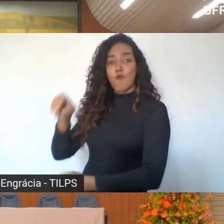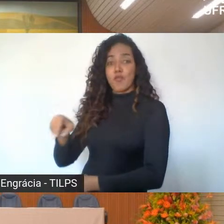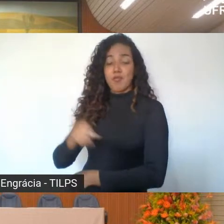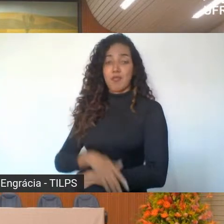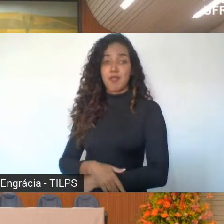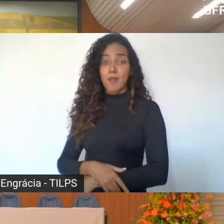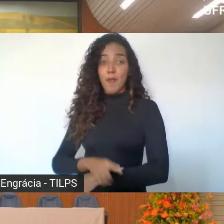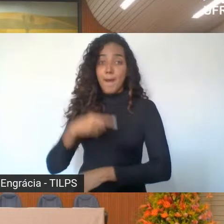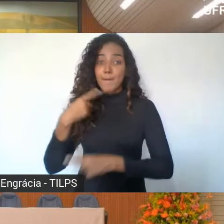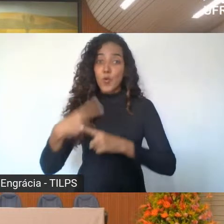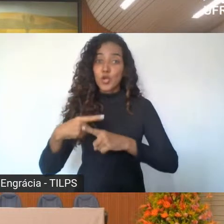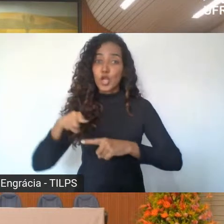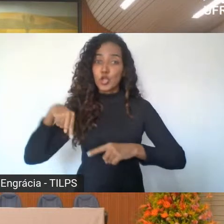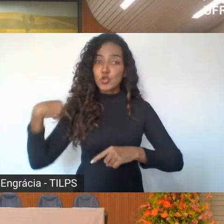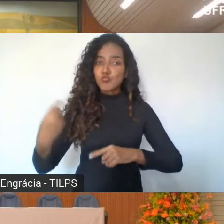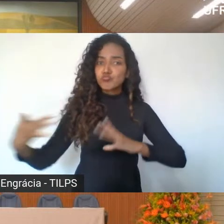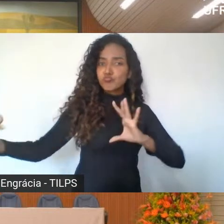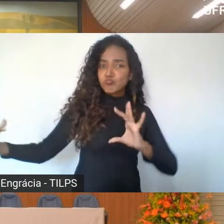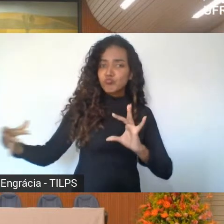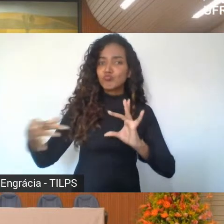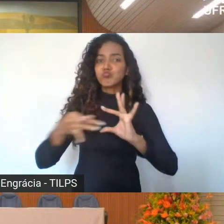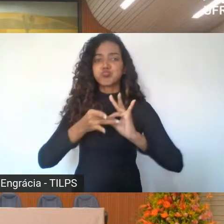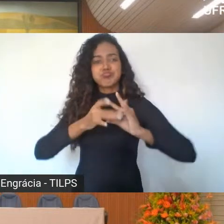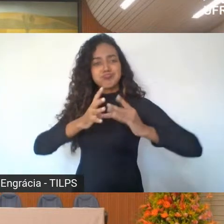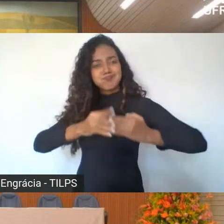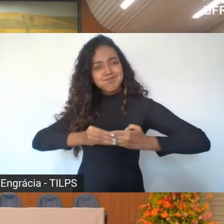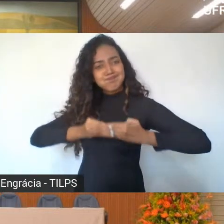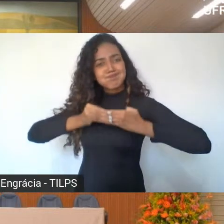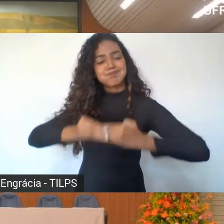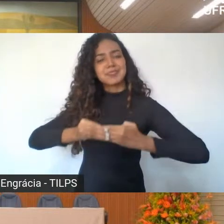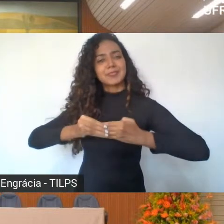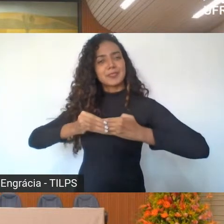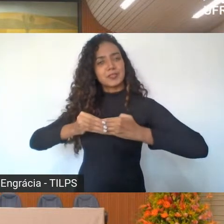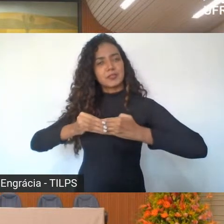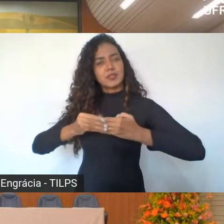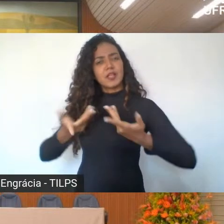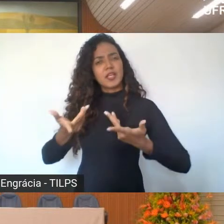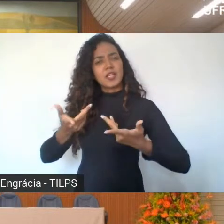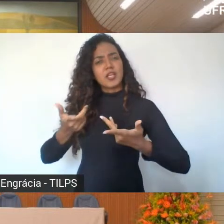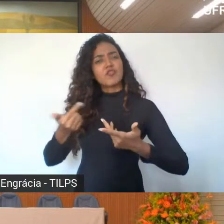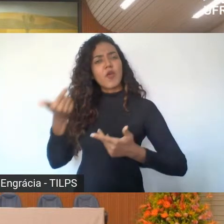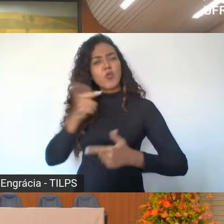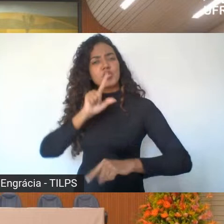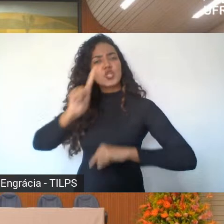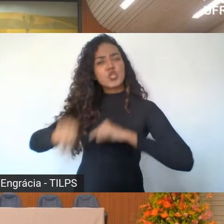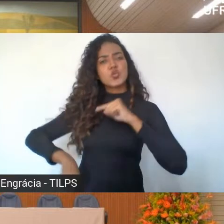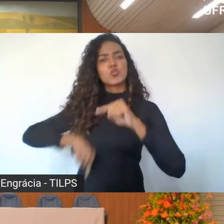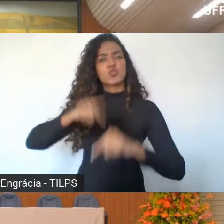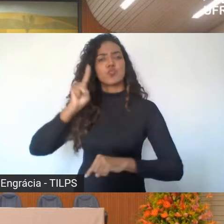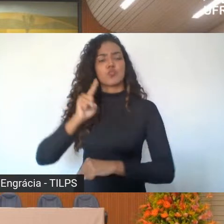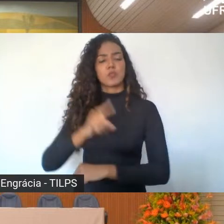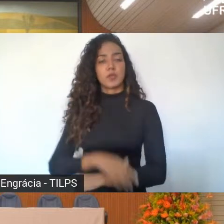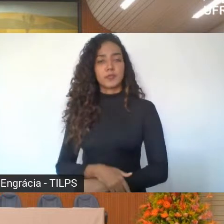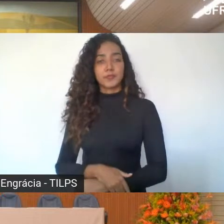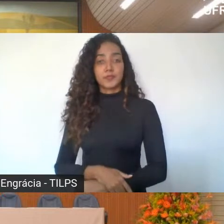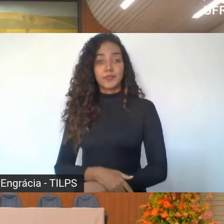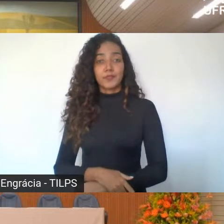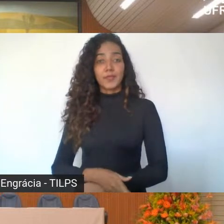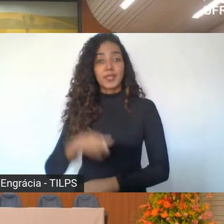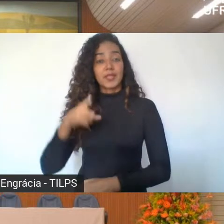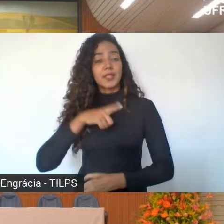ninguém e a gente vai superar este momento da melhor maneira possível. Estamos com um retorno pleno das